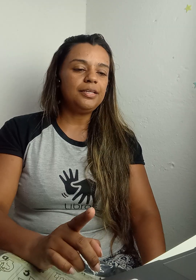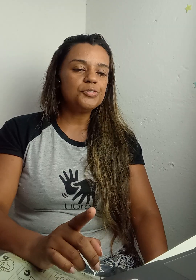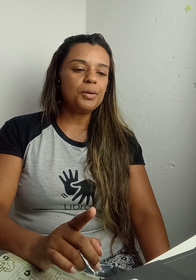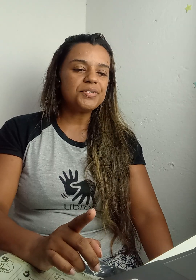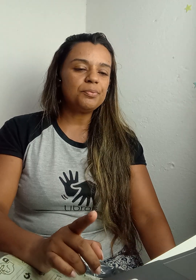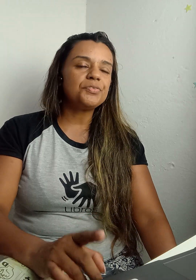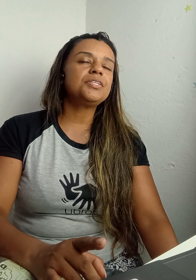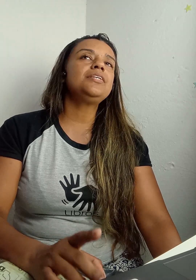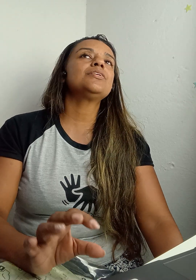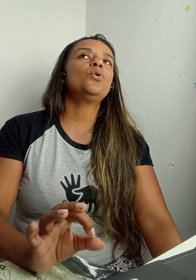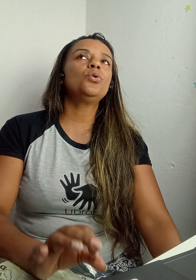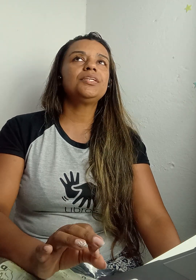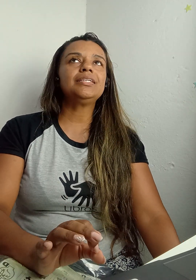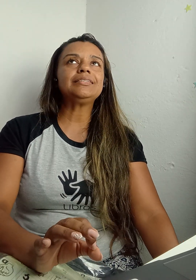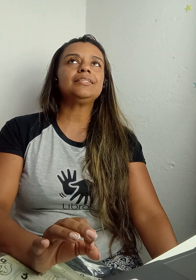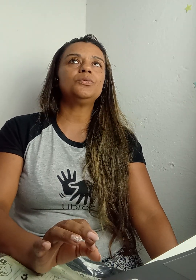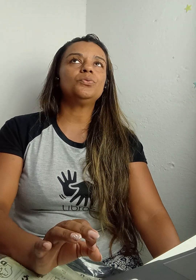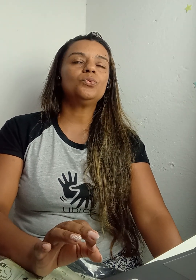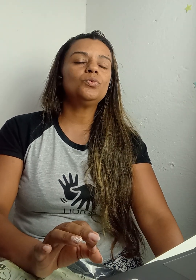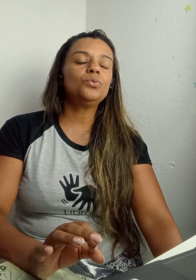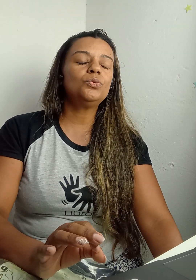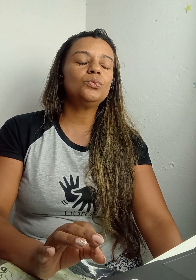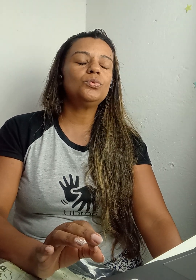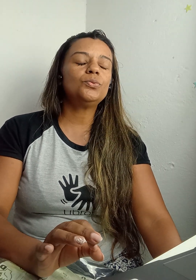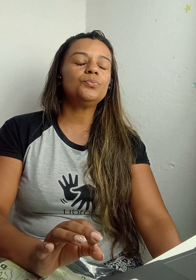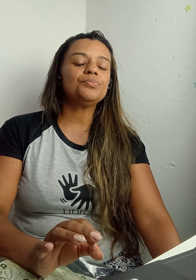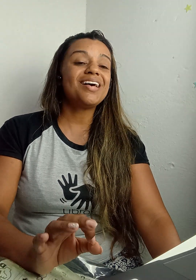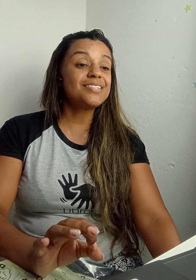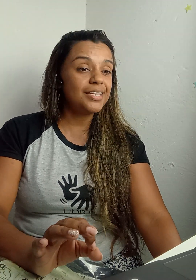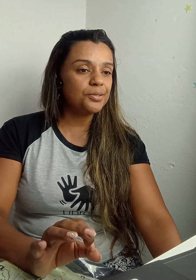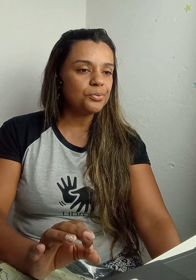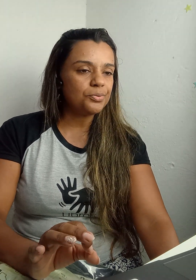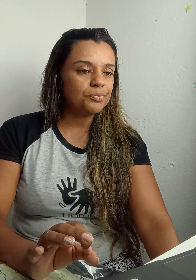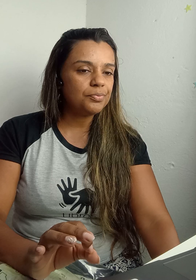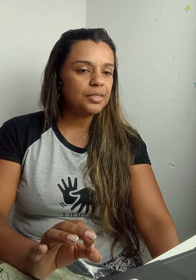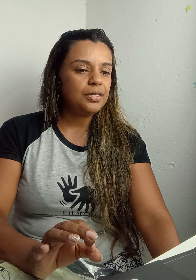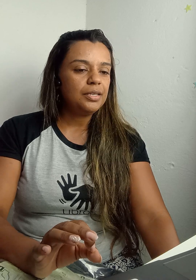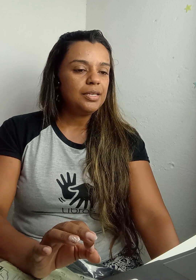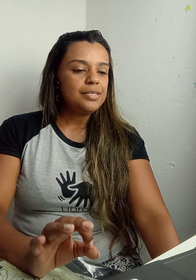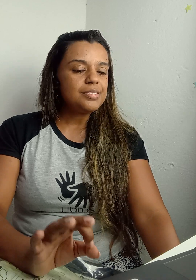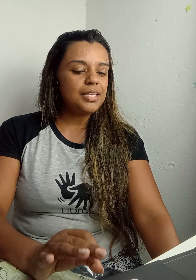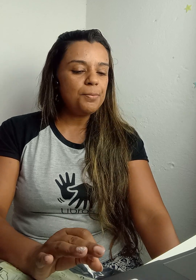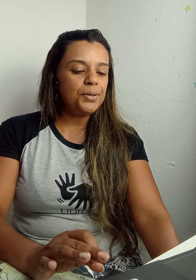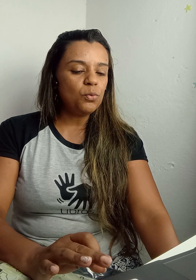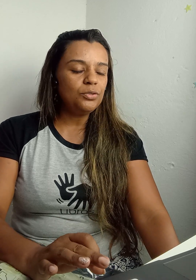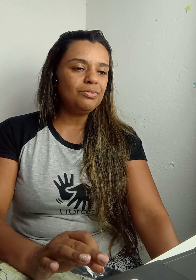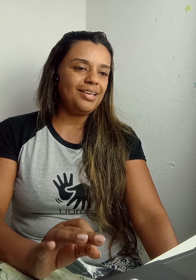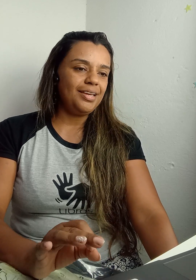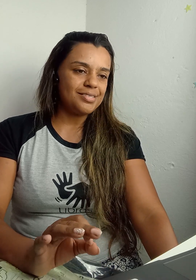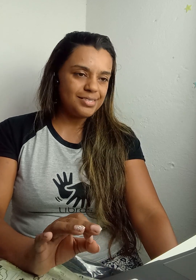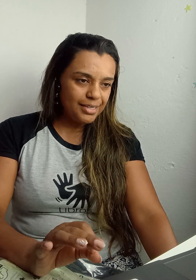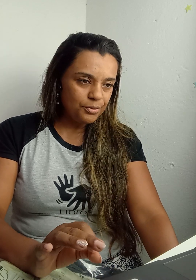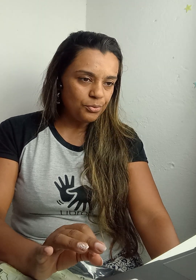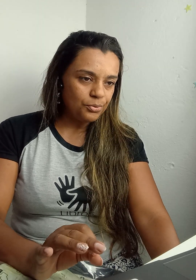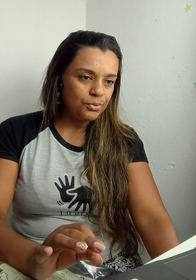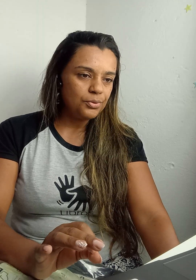isso que eu ia passar para vocês. Outra questão, o acento. Sempre quando tem acento,